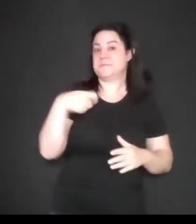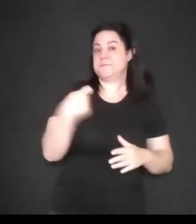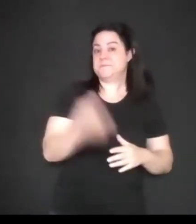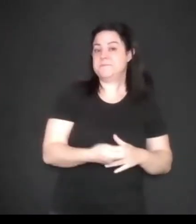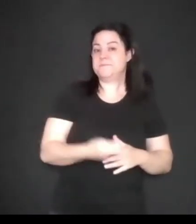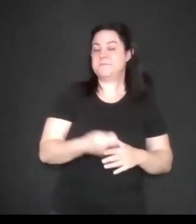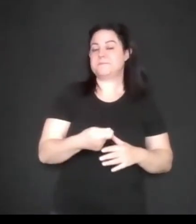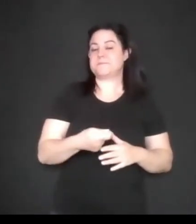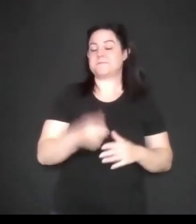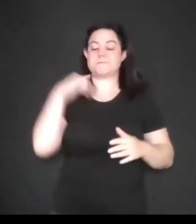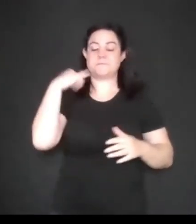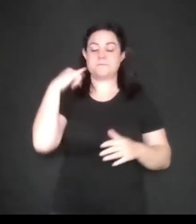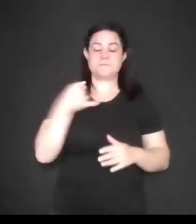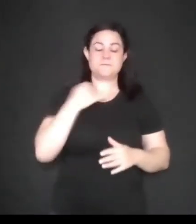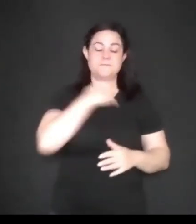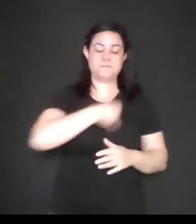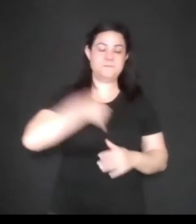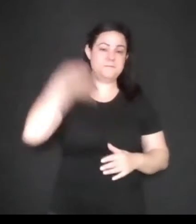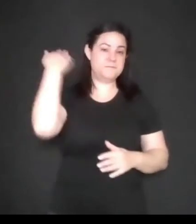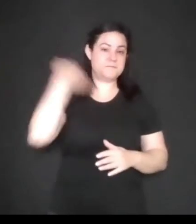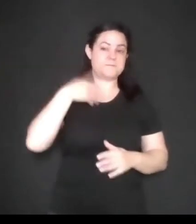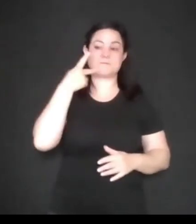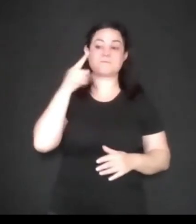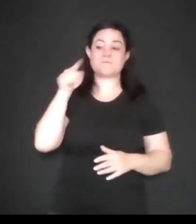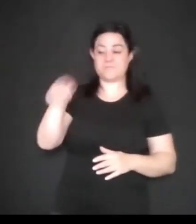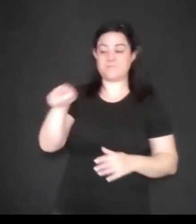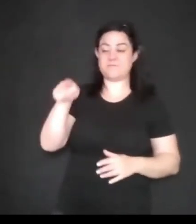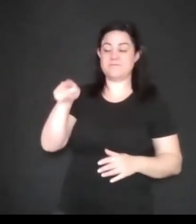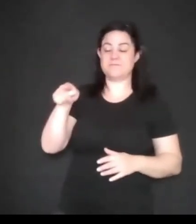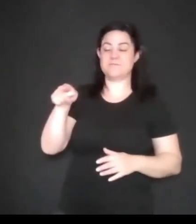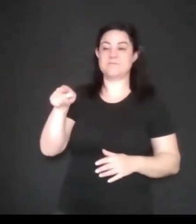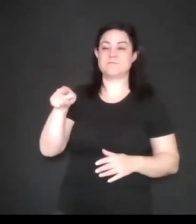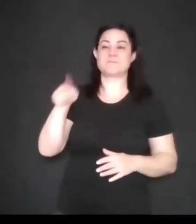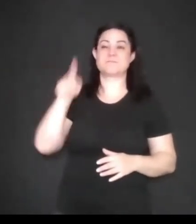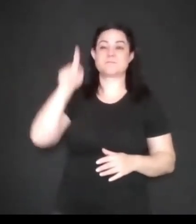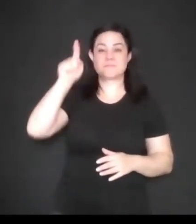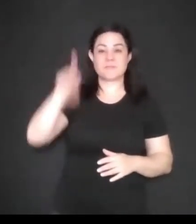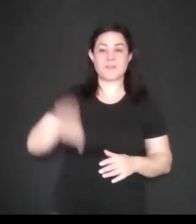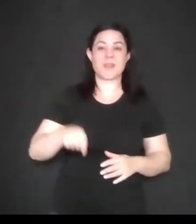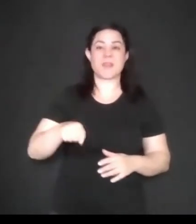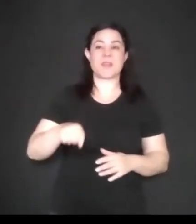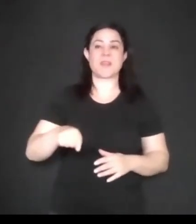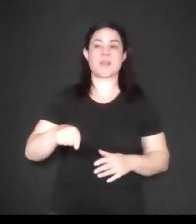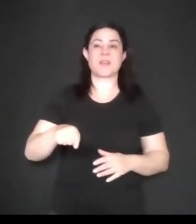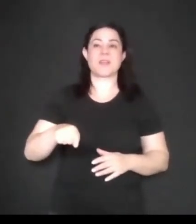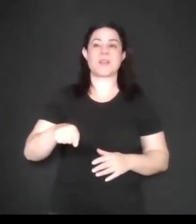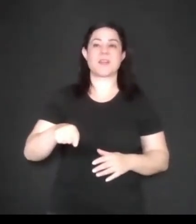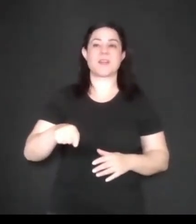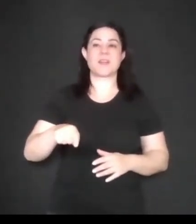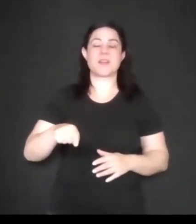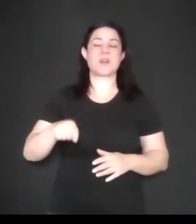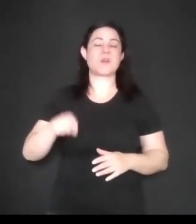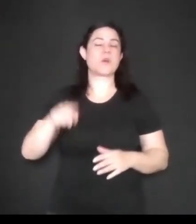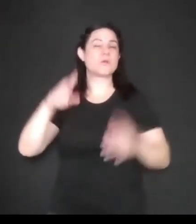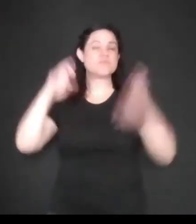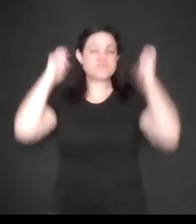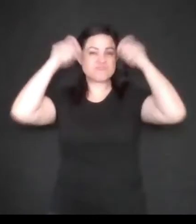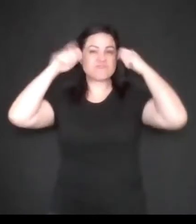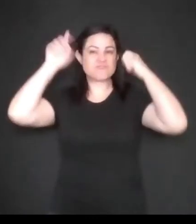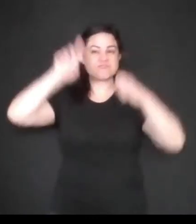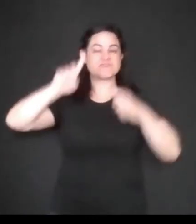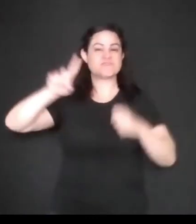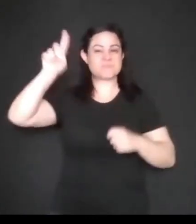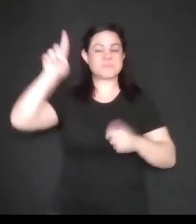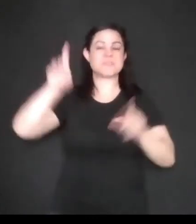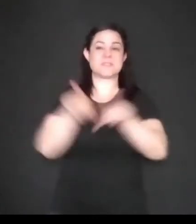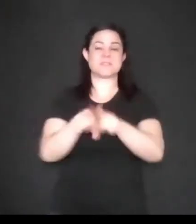João Batista. Esse é o Cordeiro de Deus que tira o pecado do mundo. Já estudamos Isaías 53, ele foi